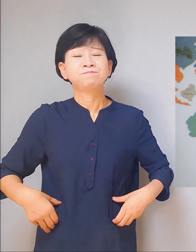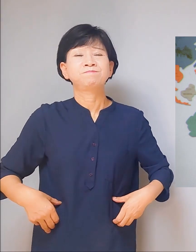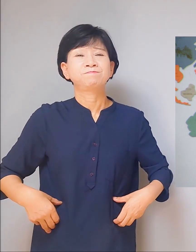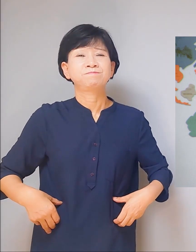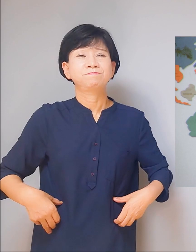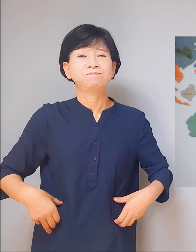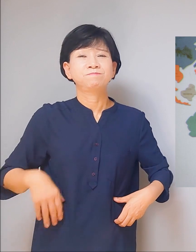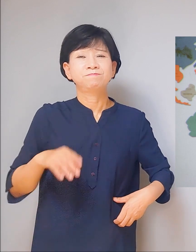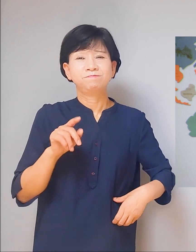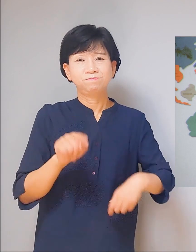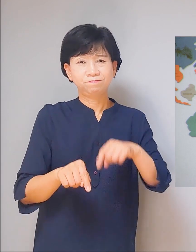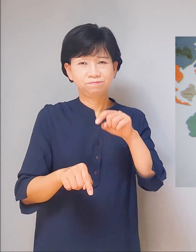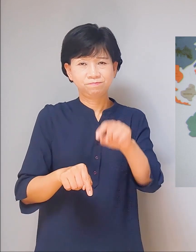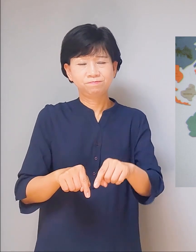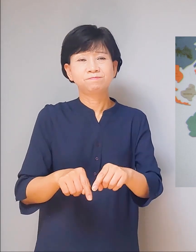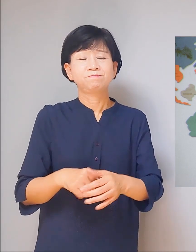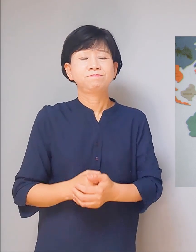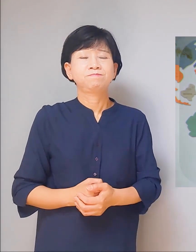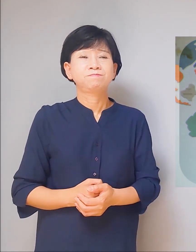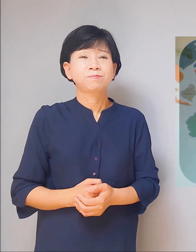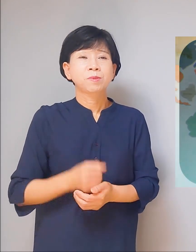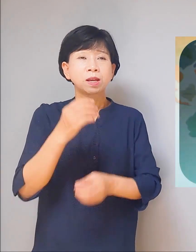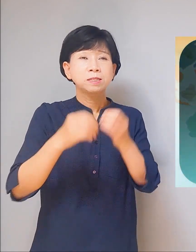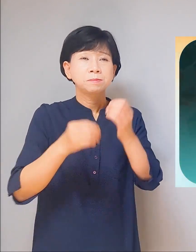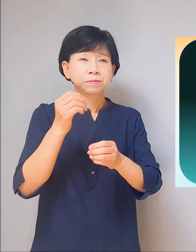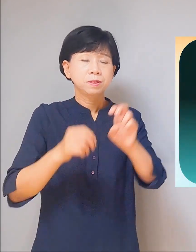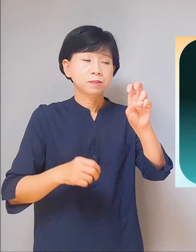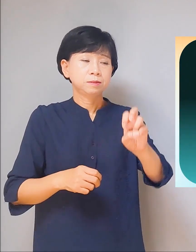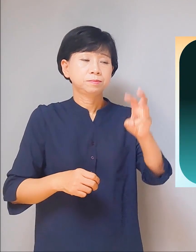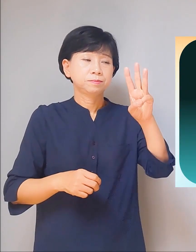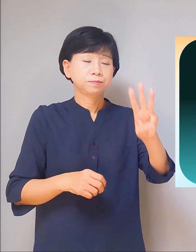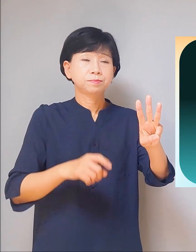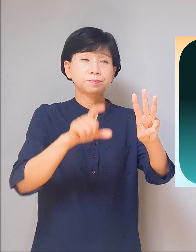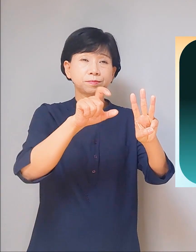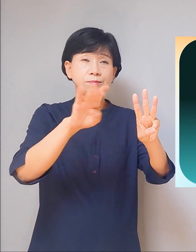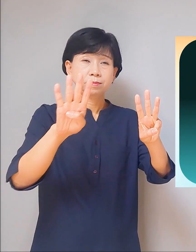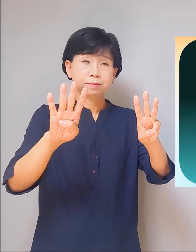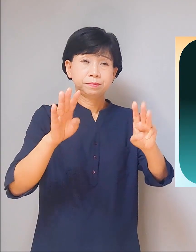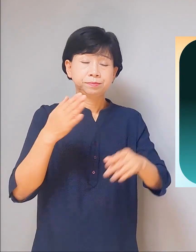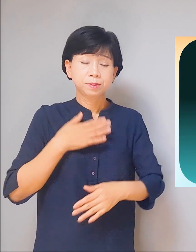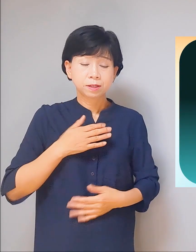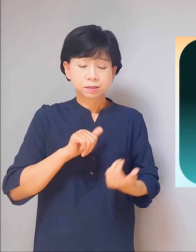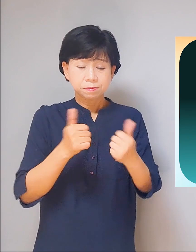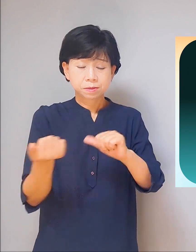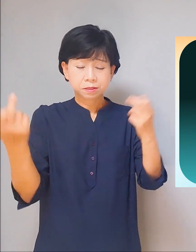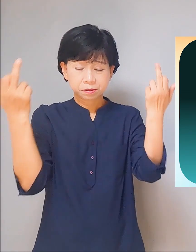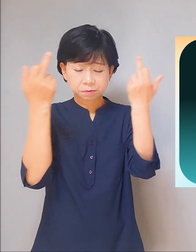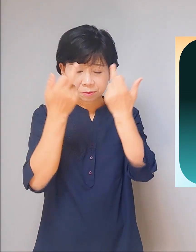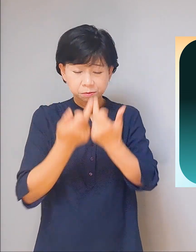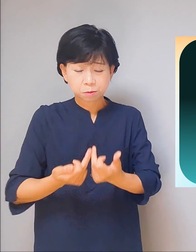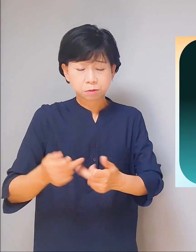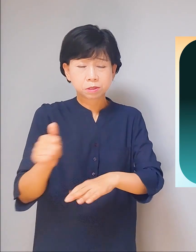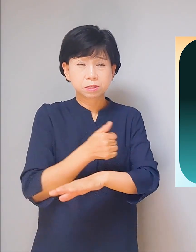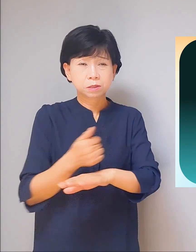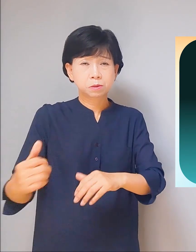걸음을 걸어갑니다. 시편 23편 4절에 내가 사망의 음침한 골짜기로 다닐지라도 해를 두려워하지 않을